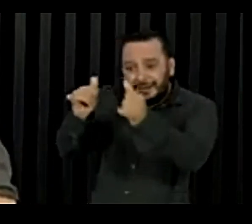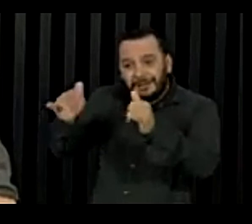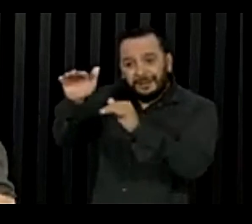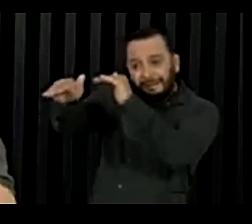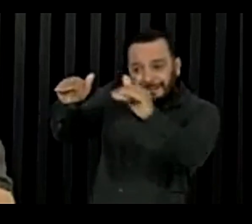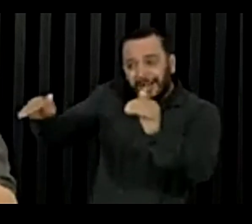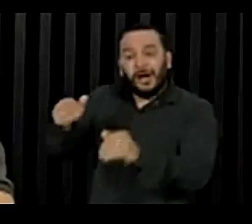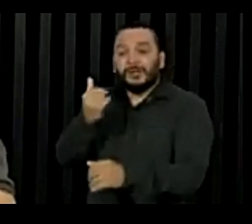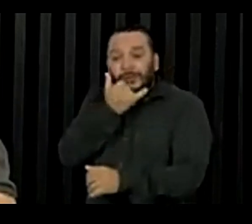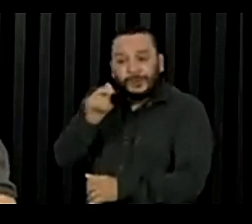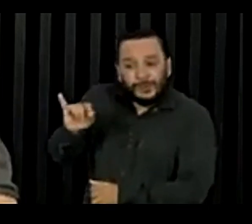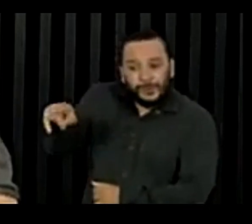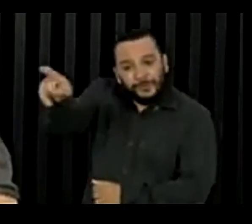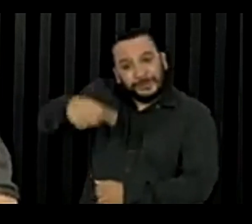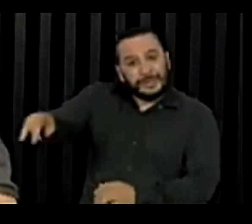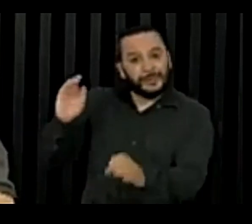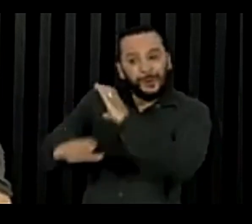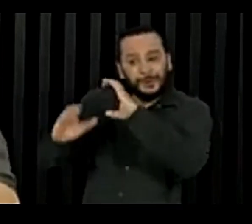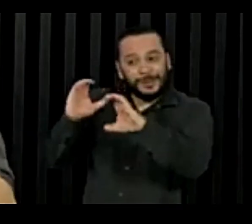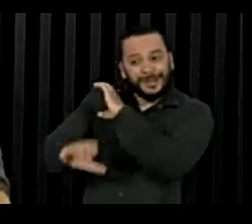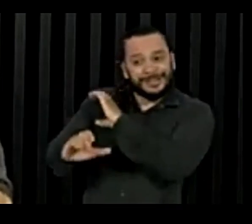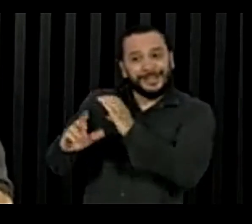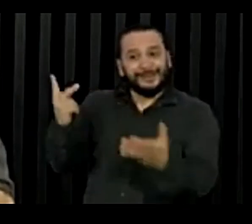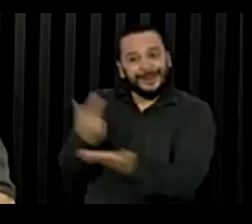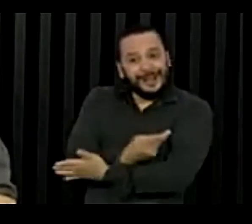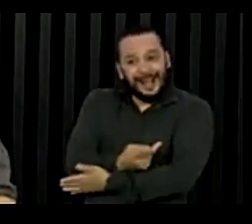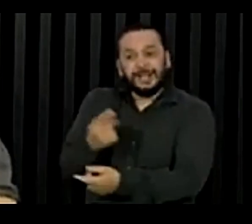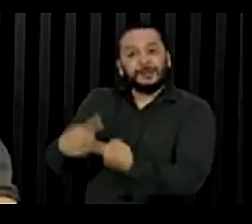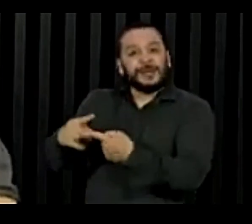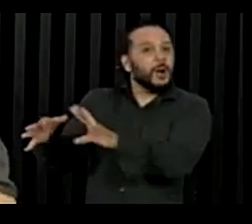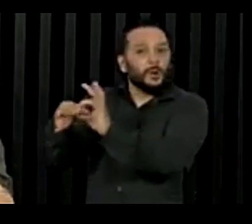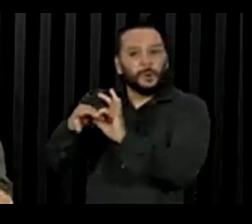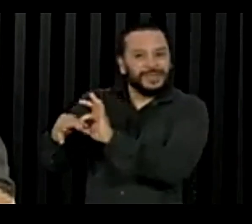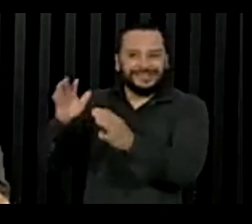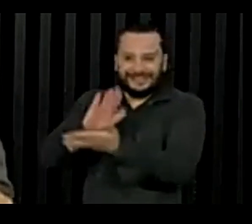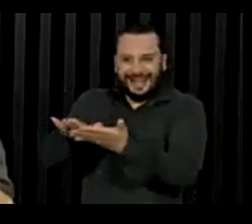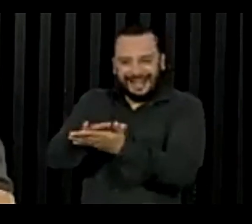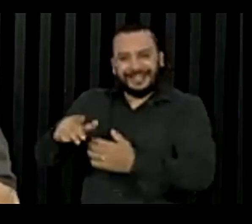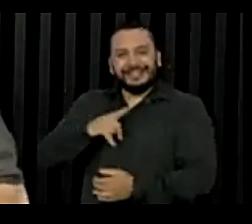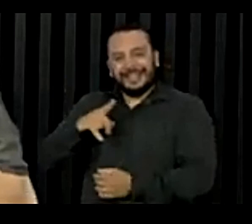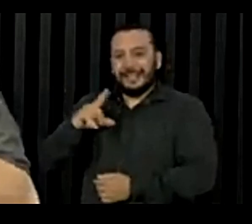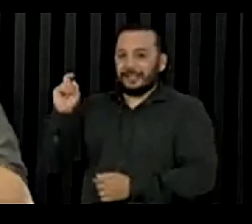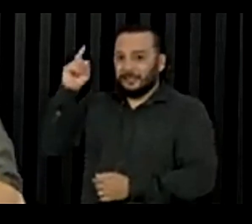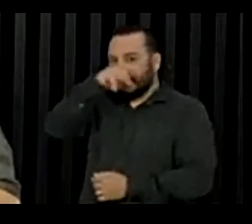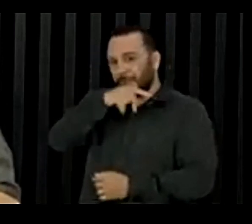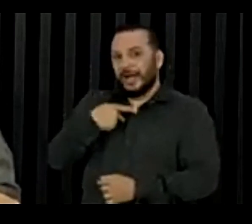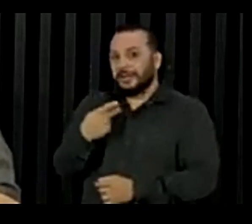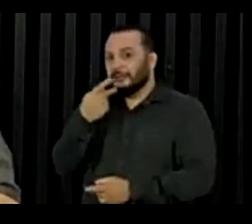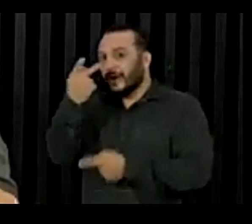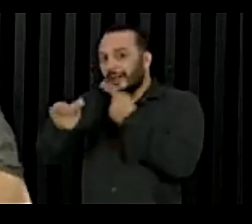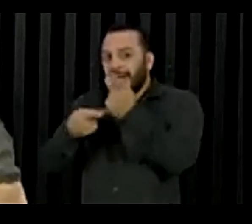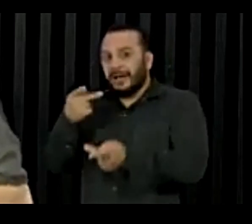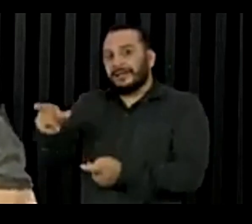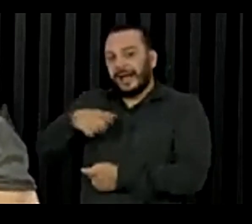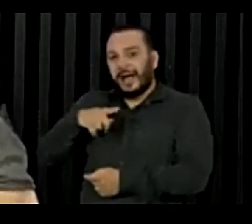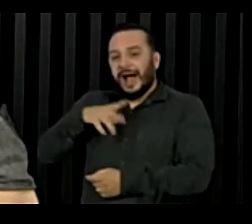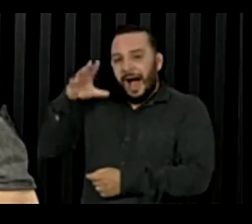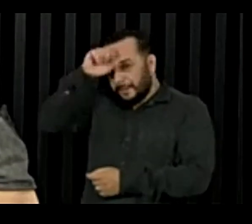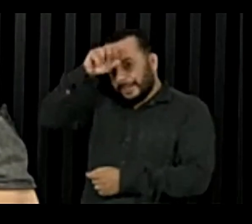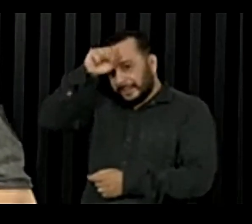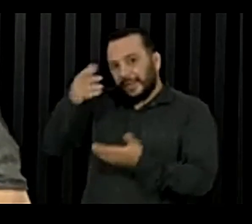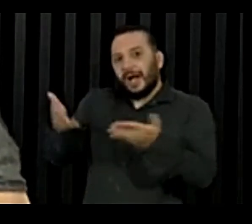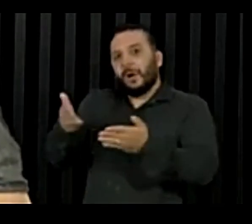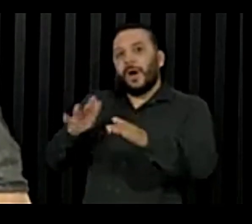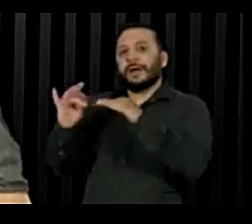oposição. Em termos de comunicação, a oposição está desunida, a oposição tem dificuldade de falar e está começando a aprender agora a usar as redes